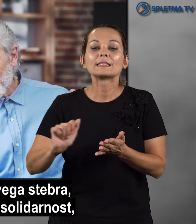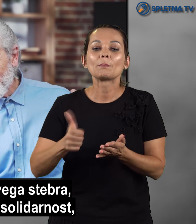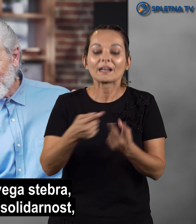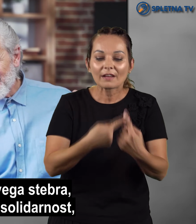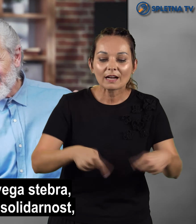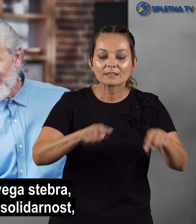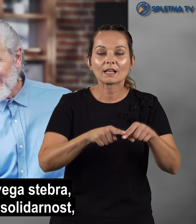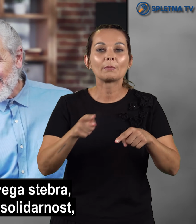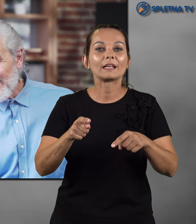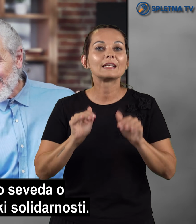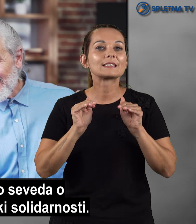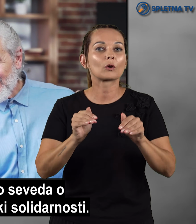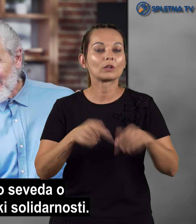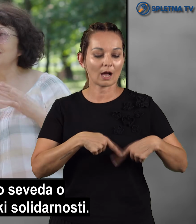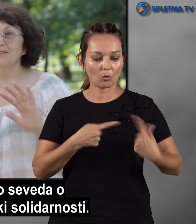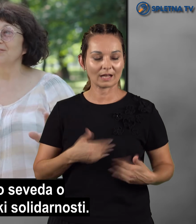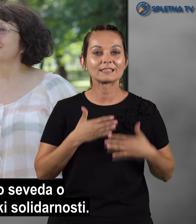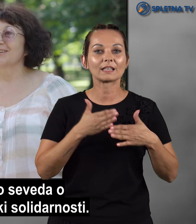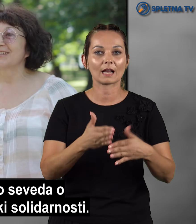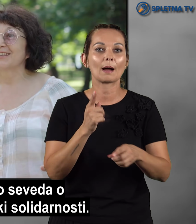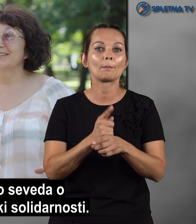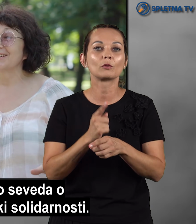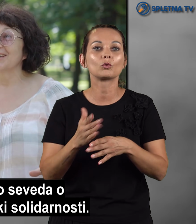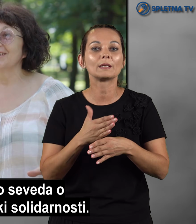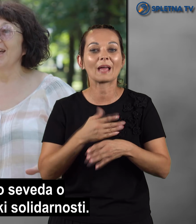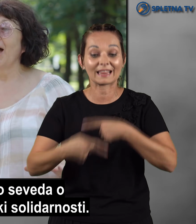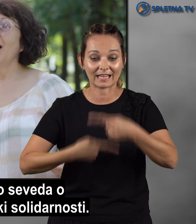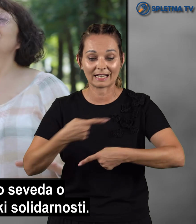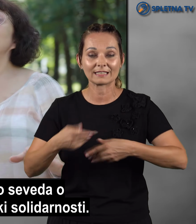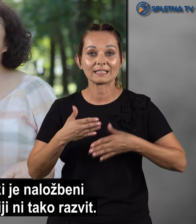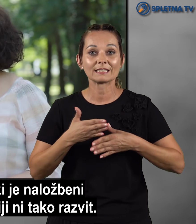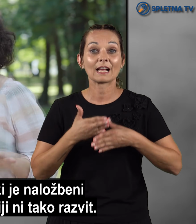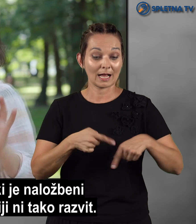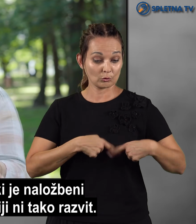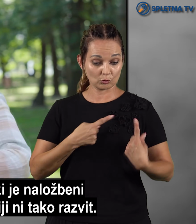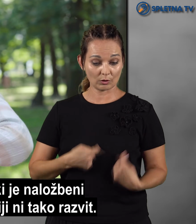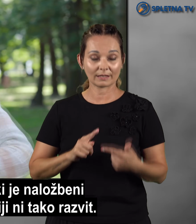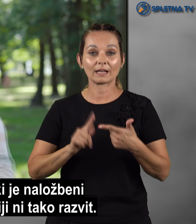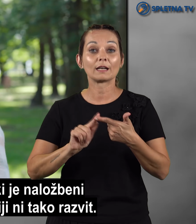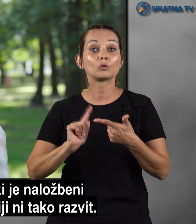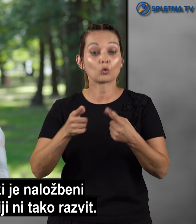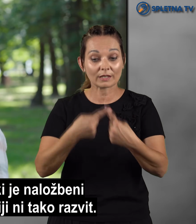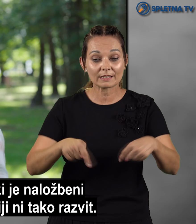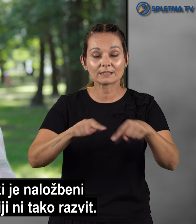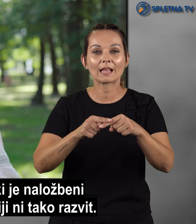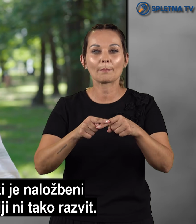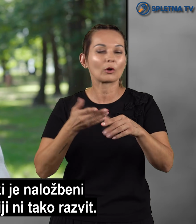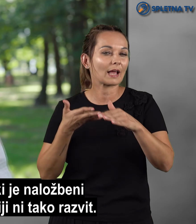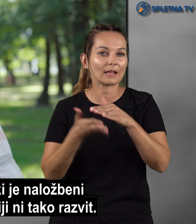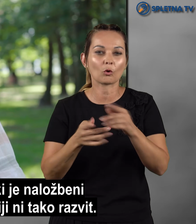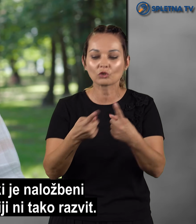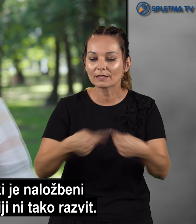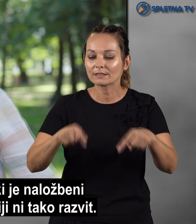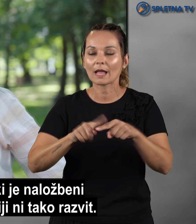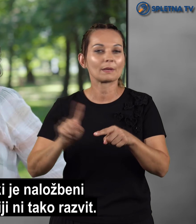ki zagotavlja solidarnost, in govorimo seveda o medgeneracijski solidarnosti. Drugi steber, ki je naložbeni steber, v Sloveniji ni